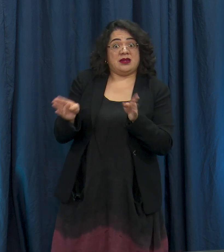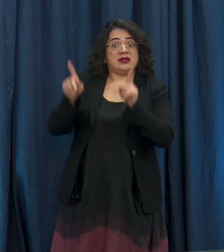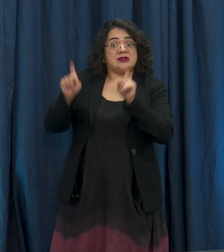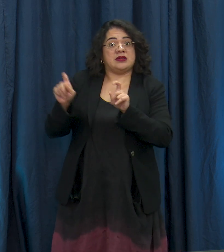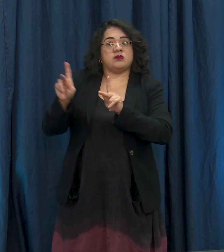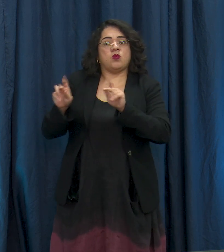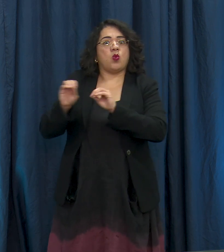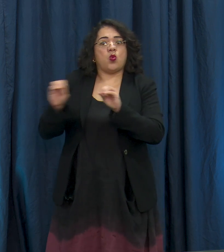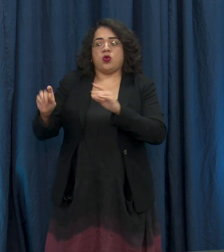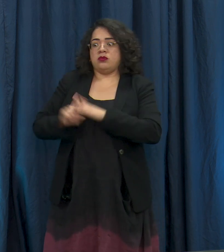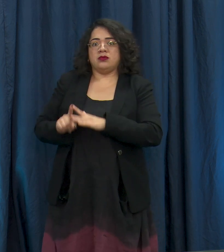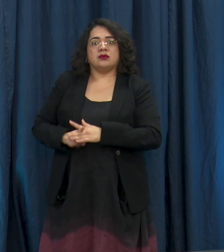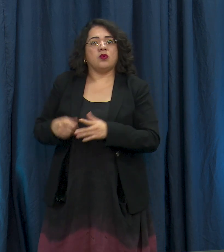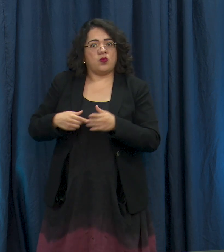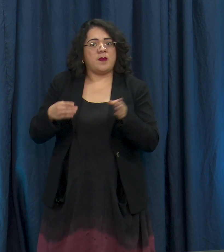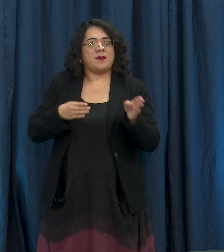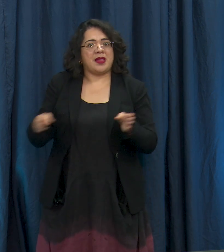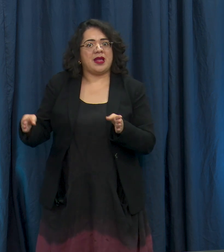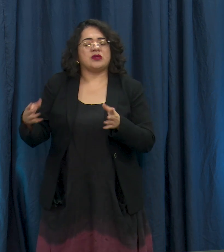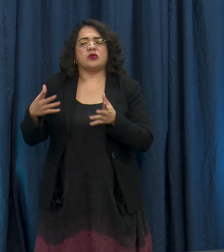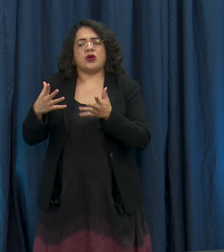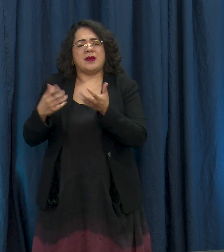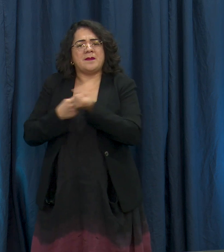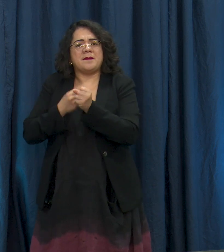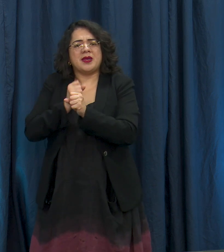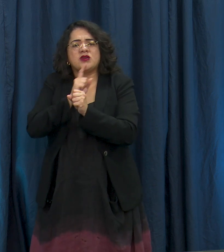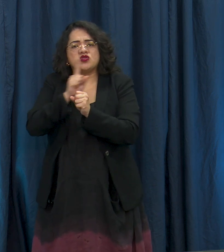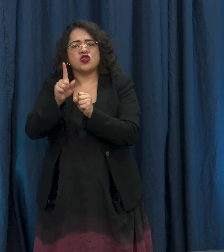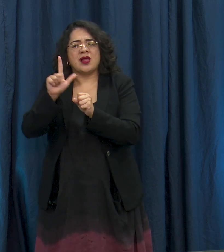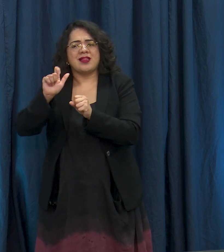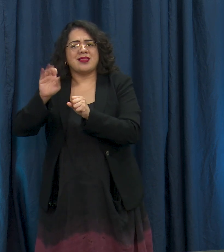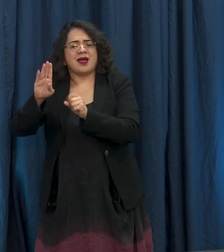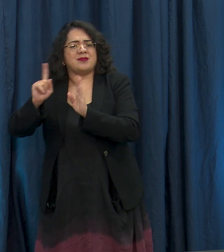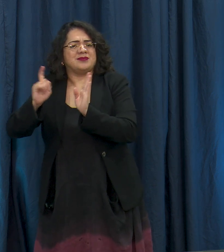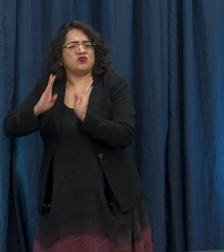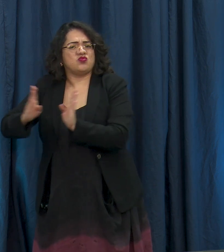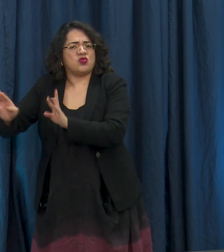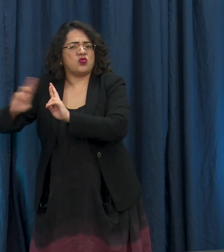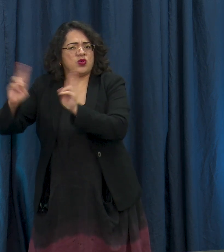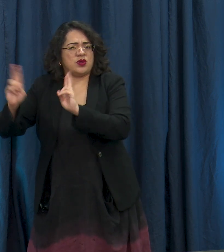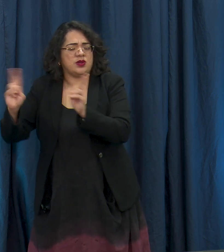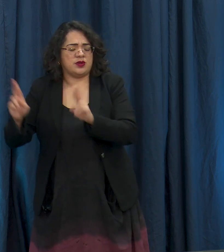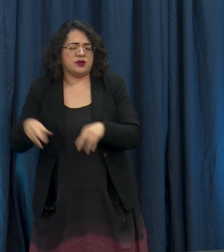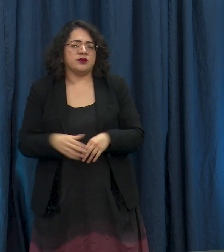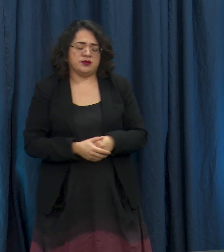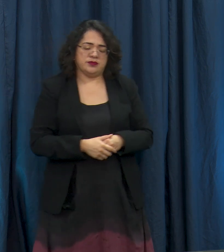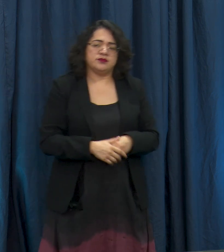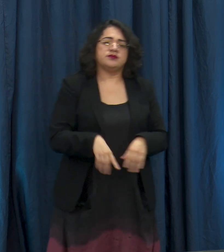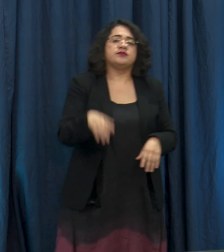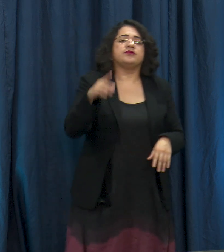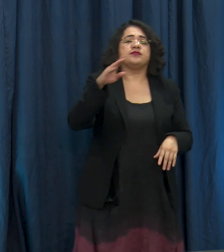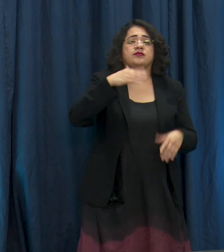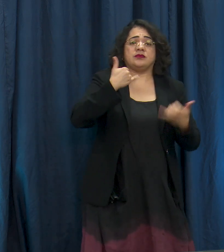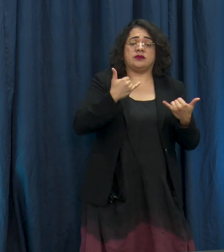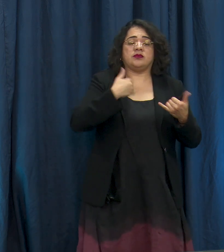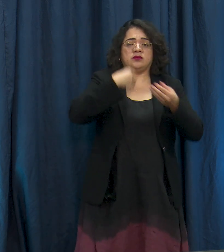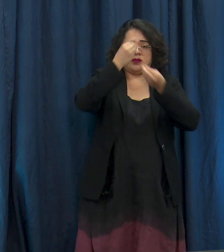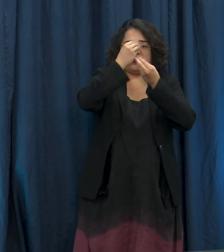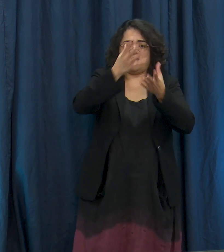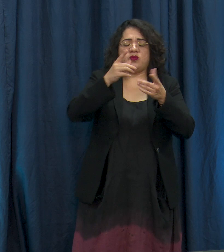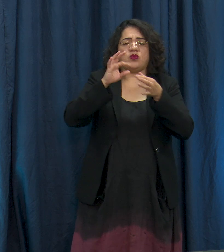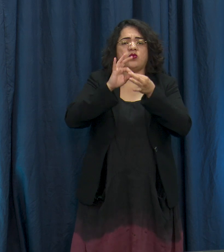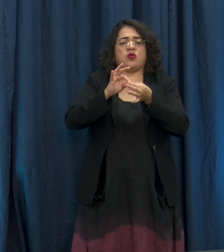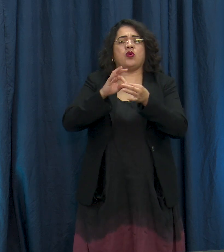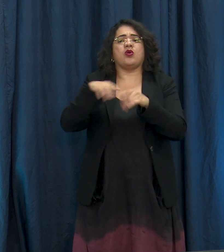Seguimos buscando maneras de cómo reunir y proporcionar datos y información sobre los casos en centros de cuidado de largo plazo